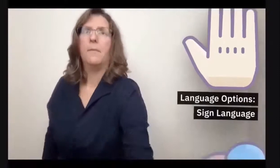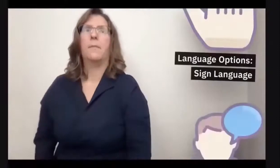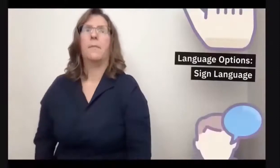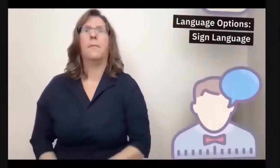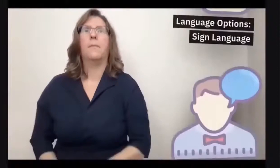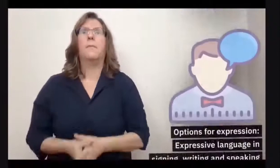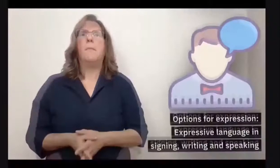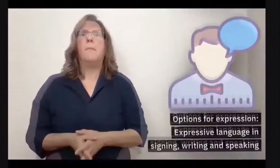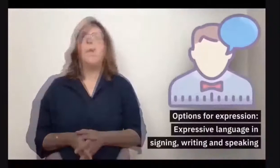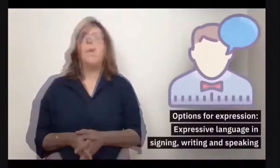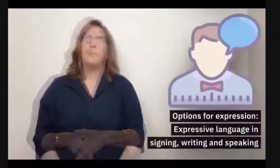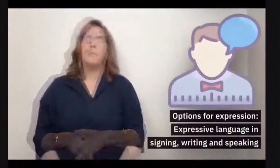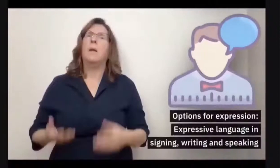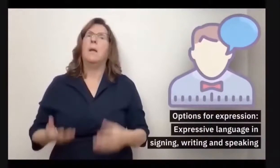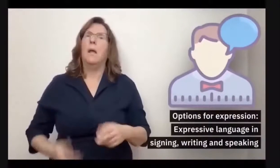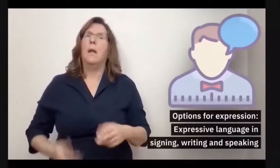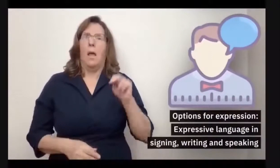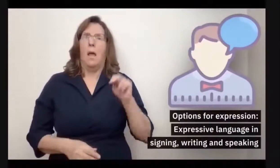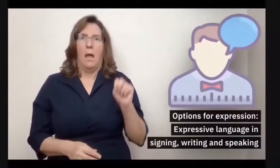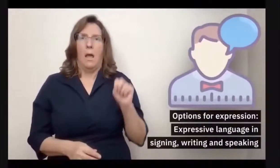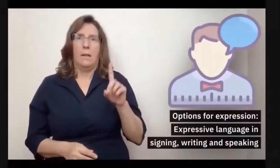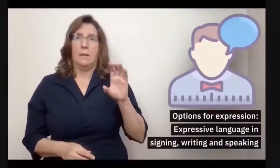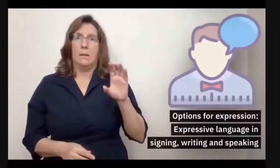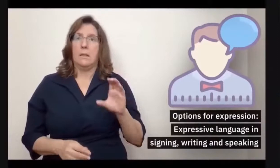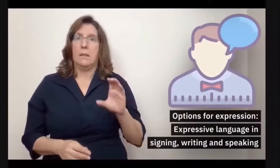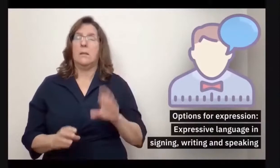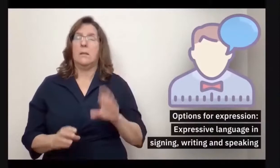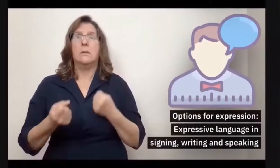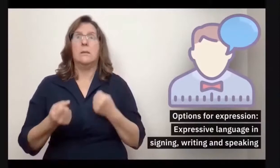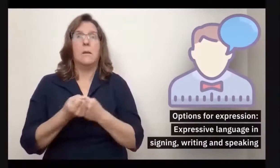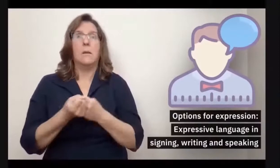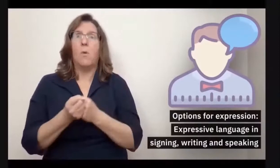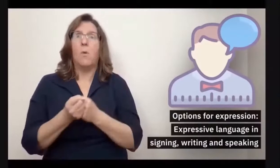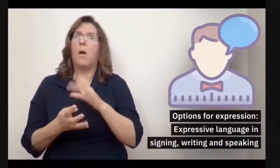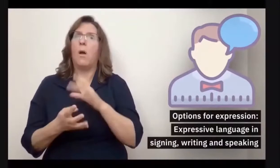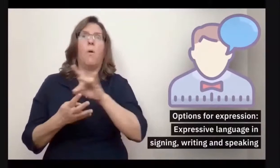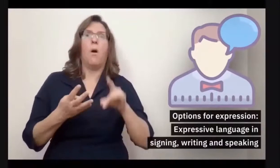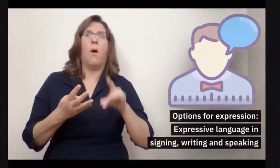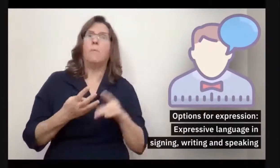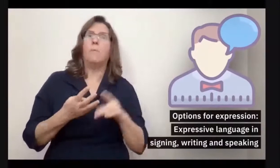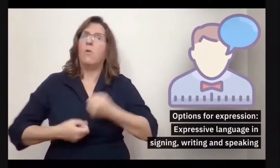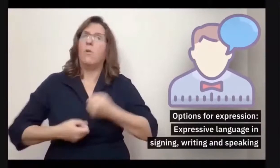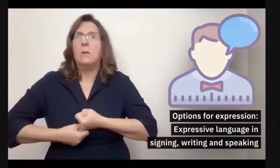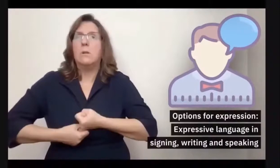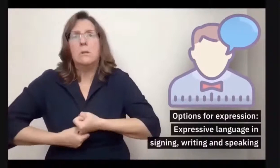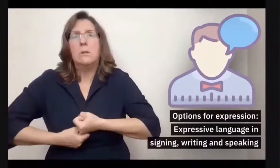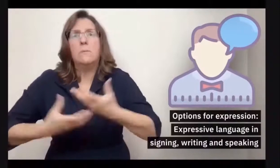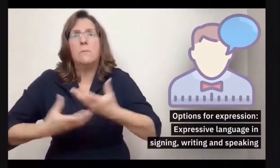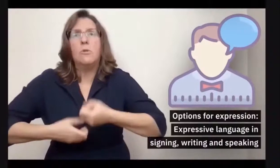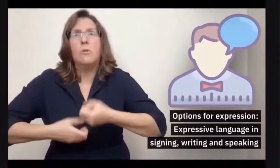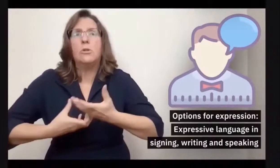Ese Centro Nacional de Sordera dice que este diseño debe incluir opciones para la